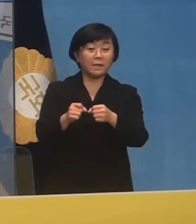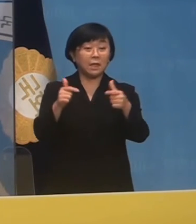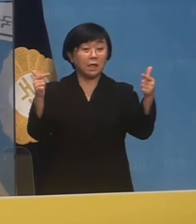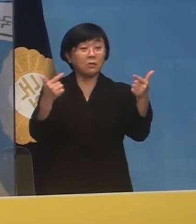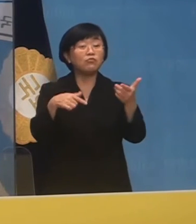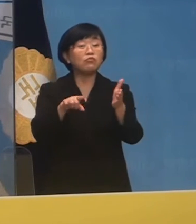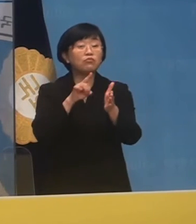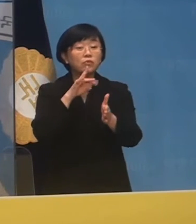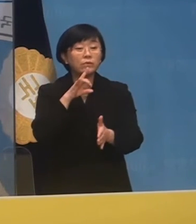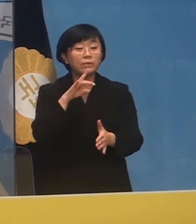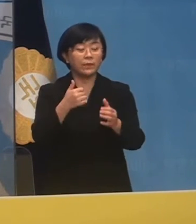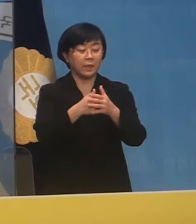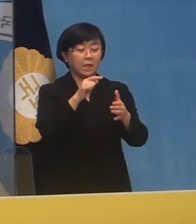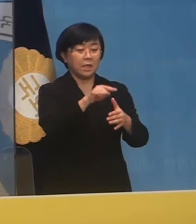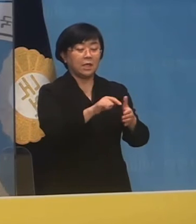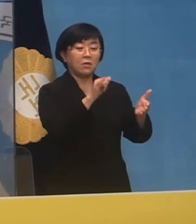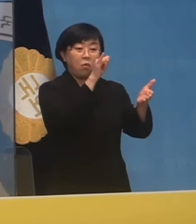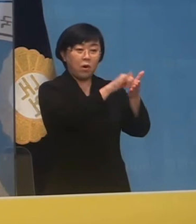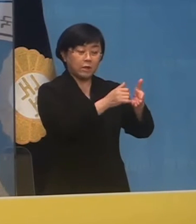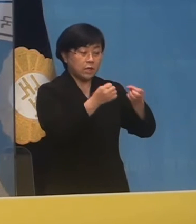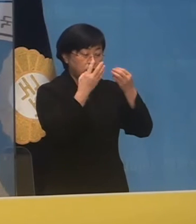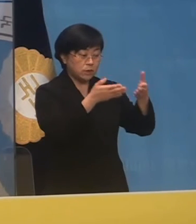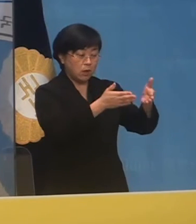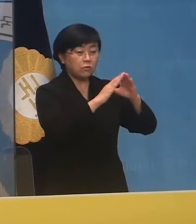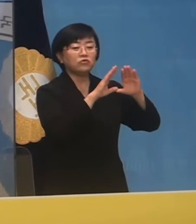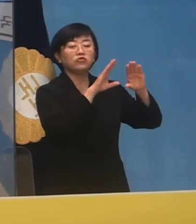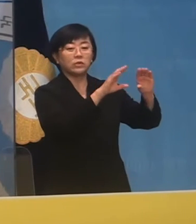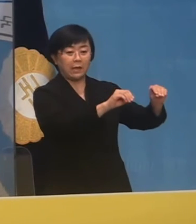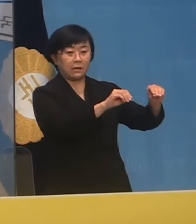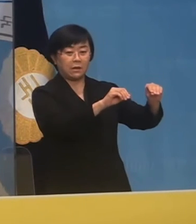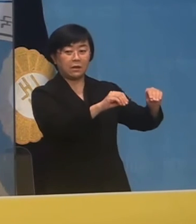불과한 새만금 신공항 중단해야.